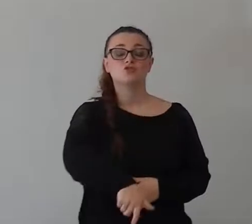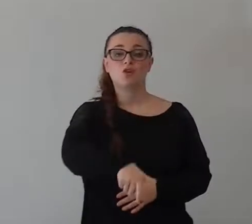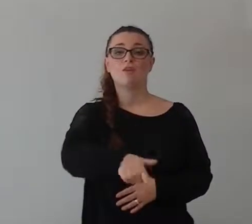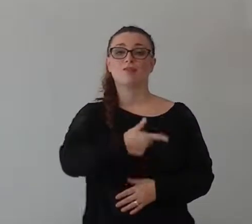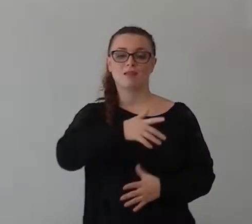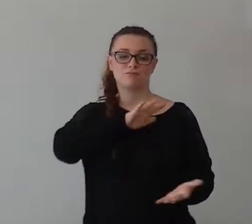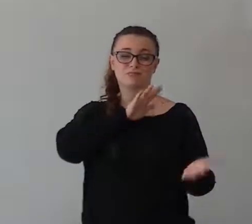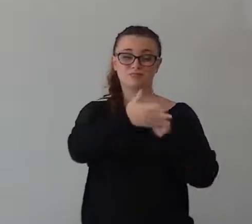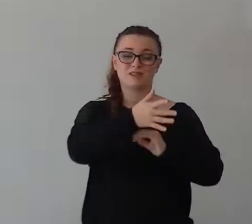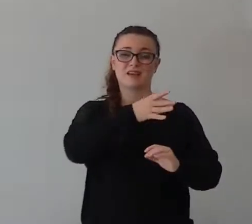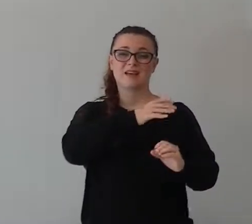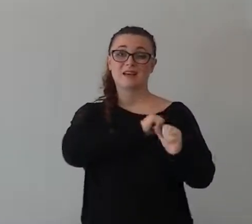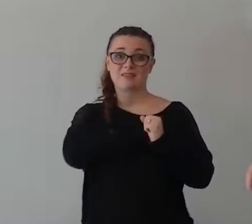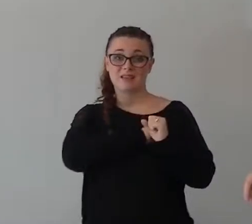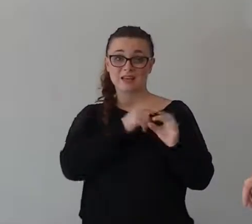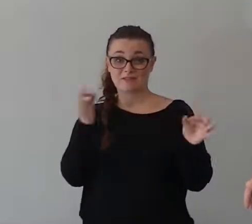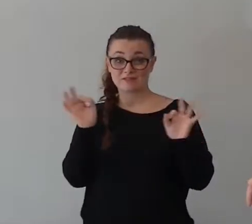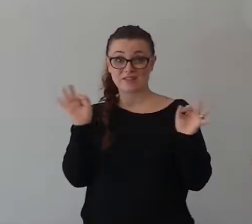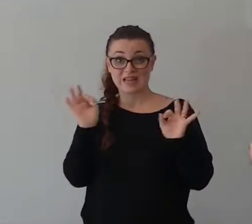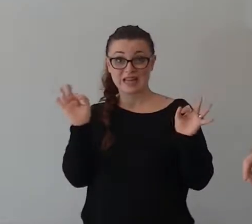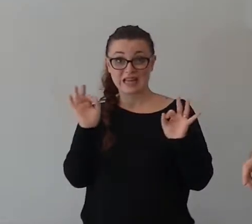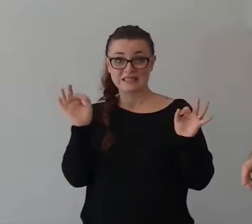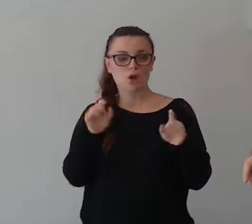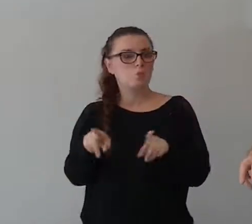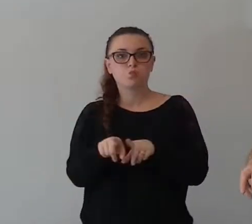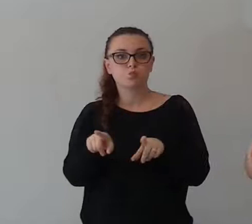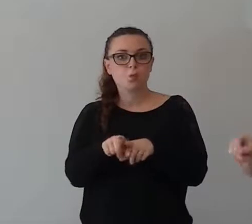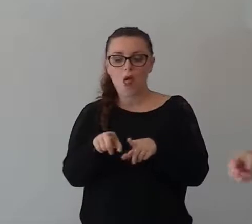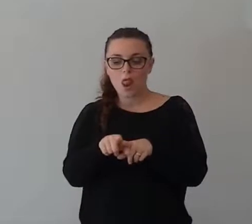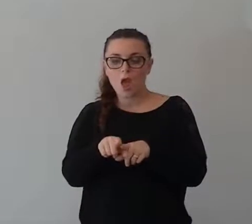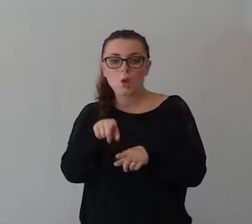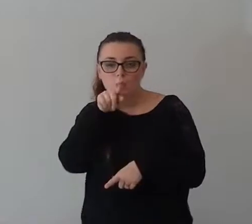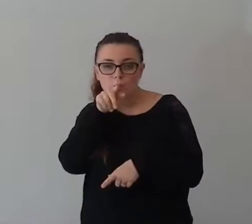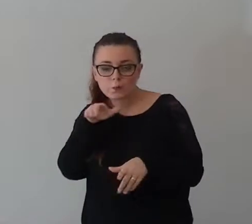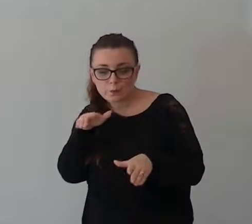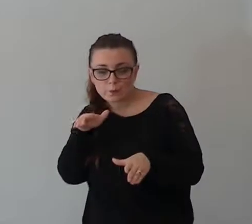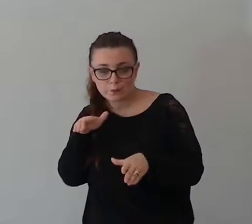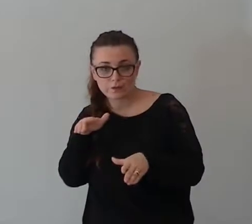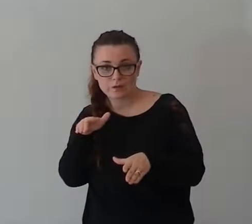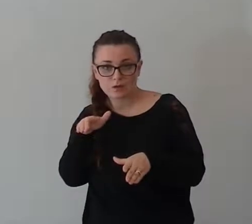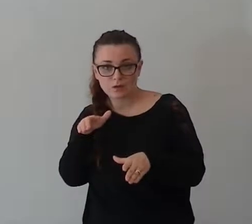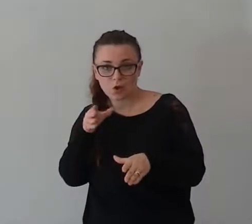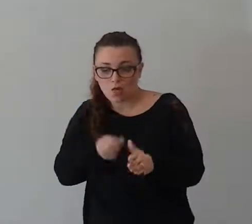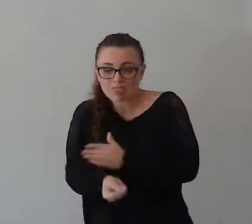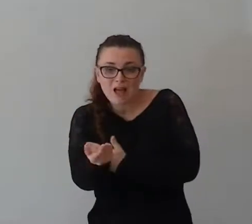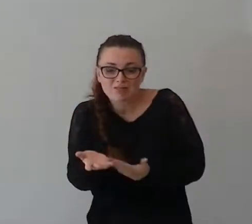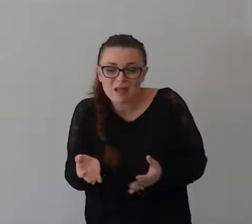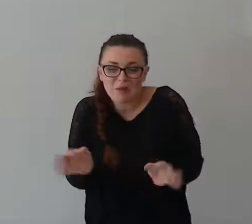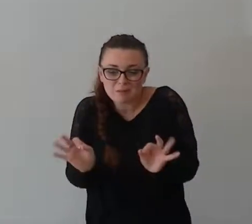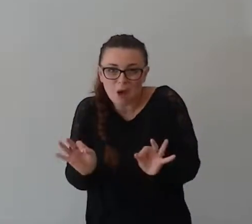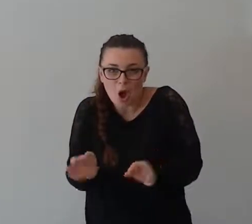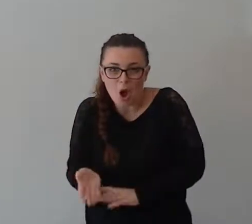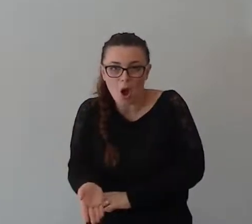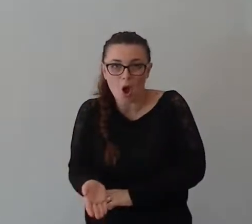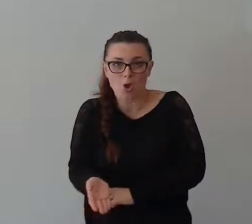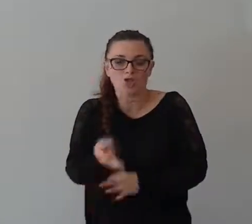togli il lato, tu prendi il pulcino appena nato, lo porti lontano, il primo avvoltoio prende la sua madre, primo gatto, primo